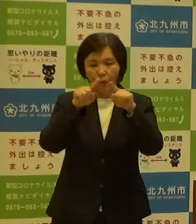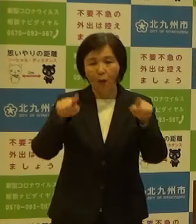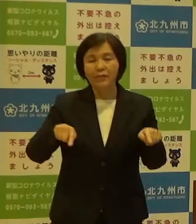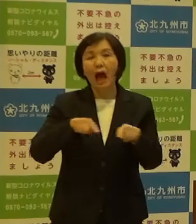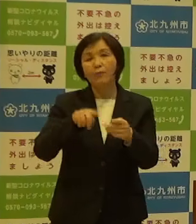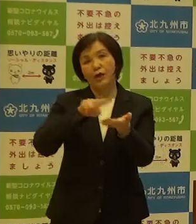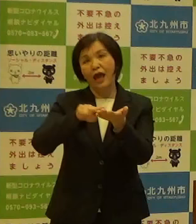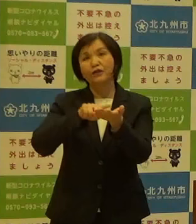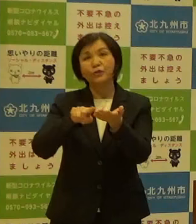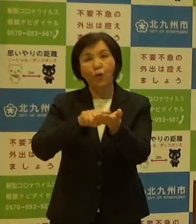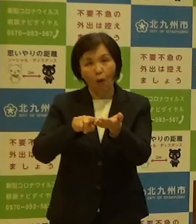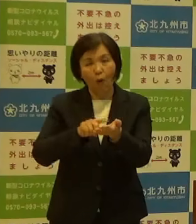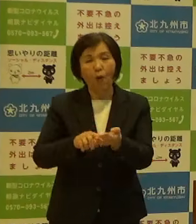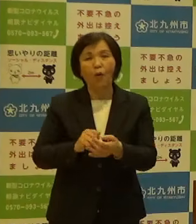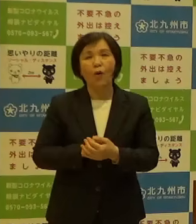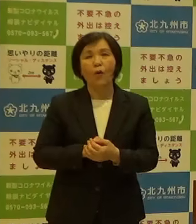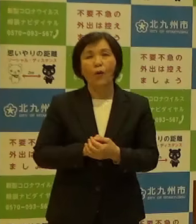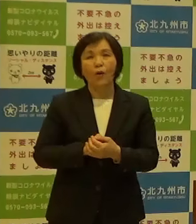ども、